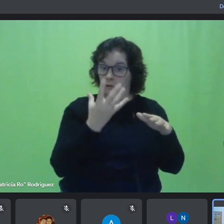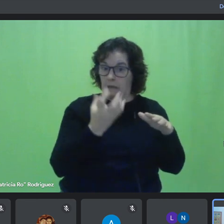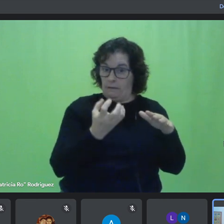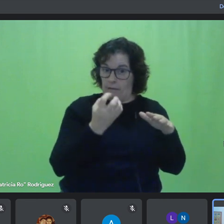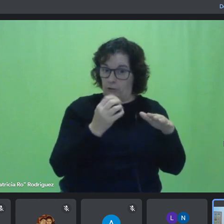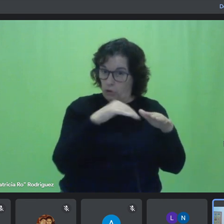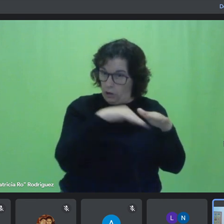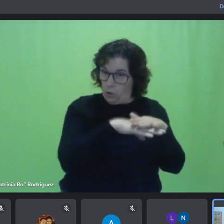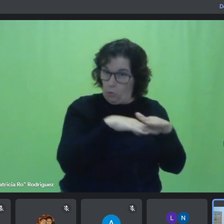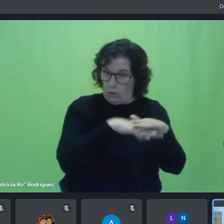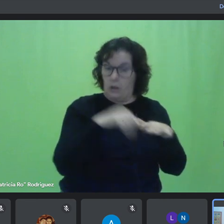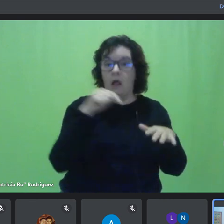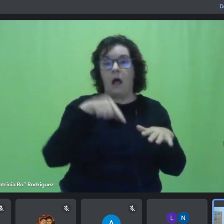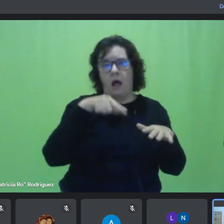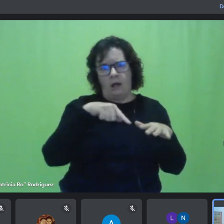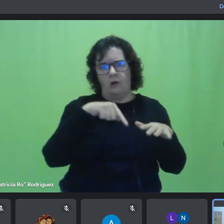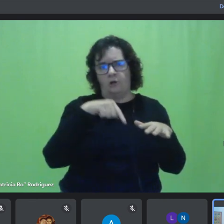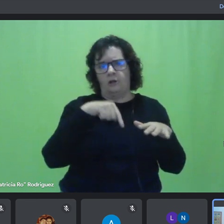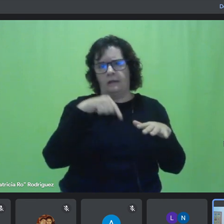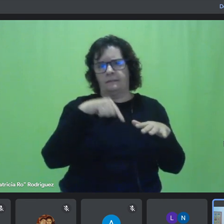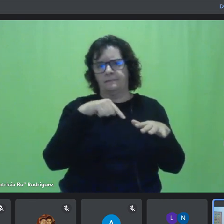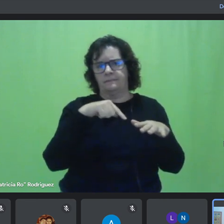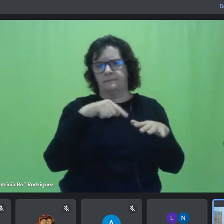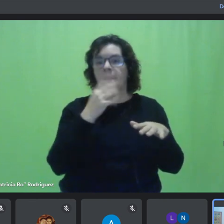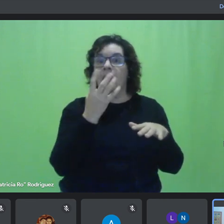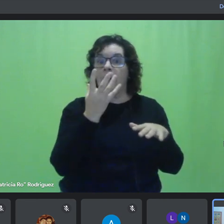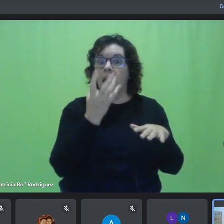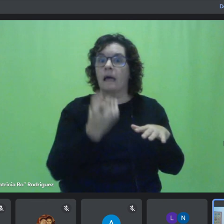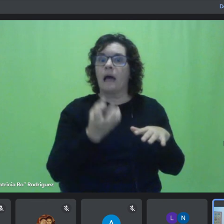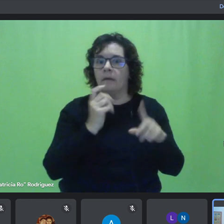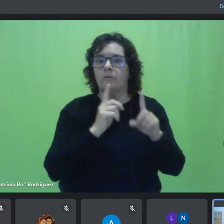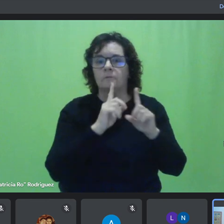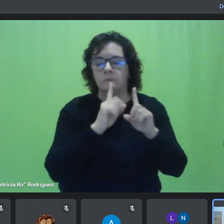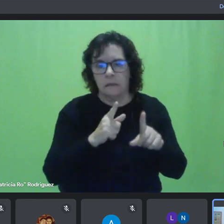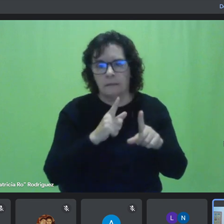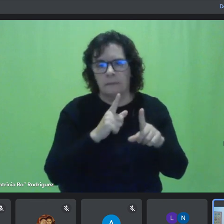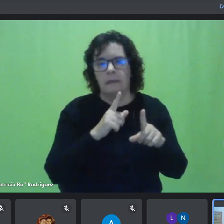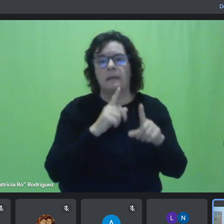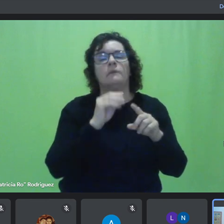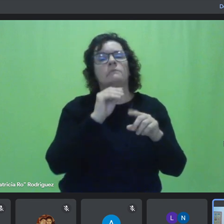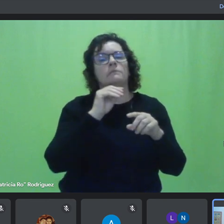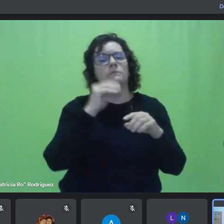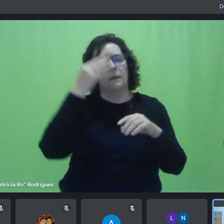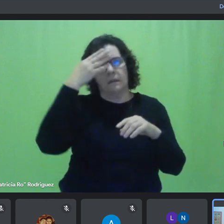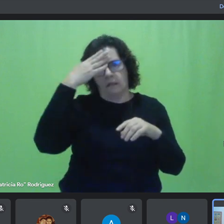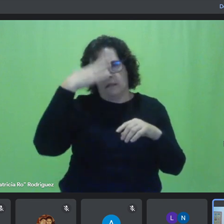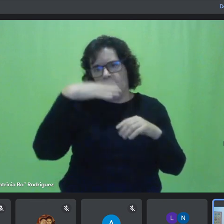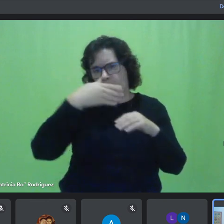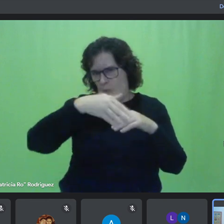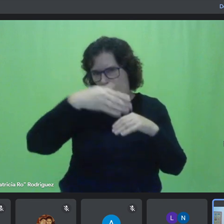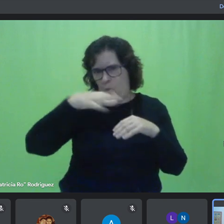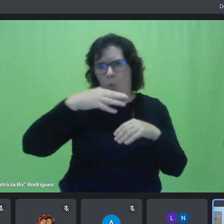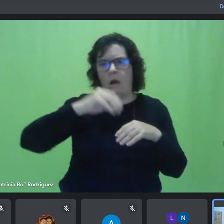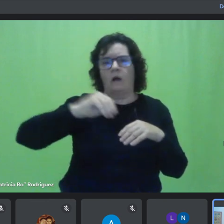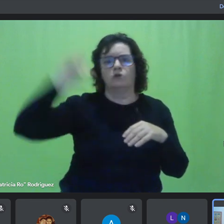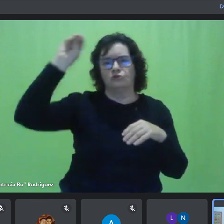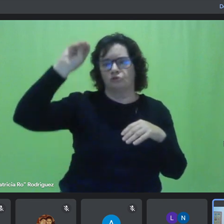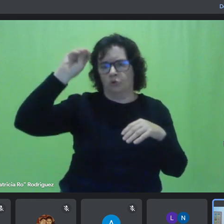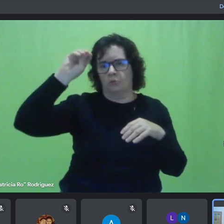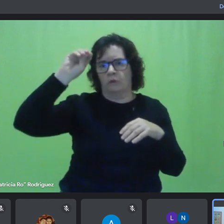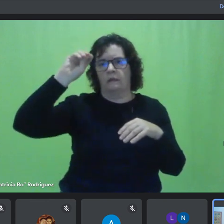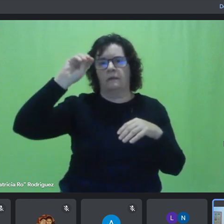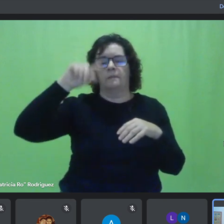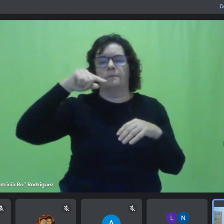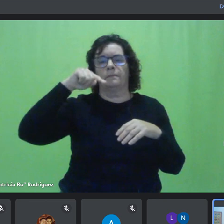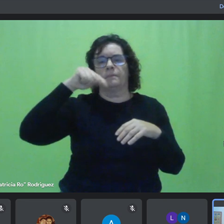la, así ya la ven todos y comparto esta que grabo desde